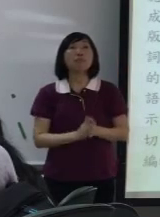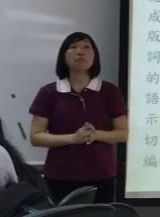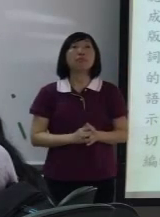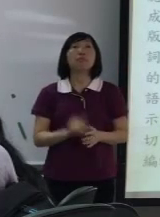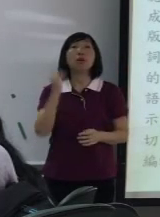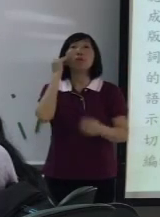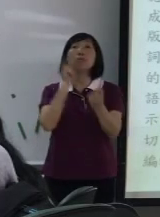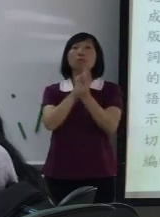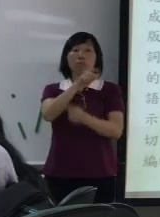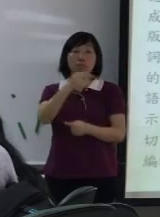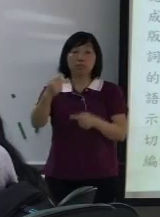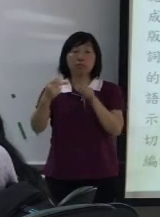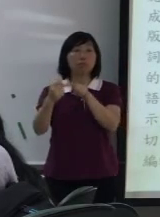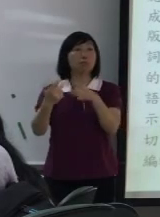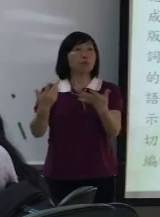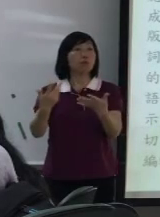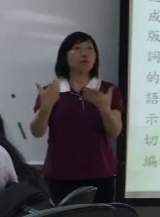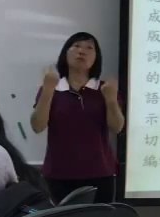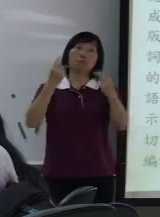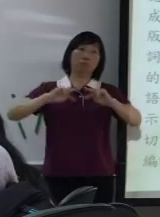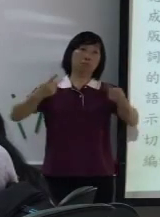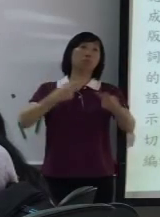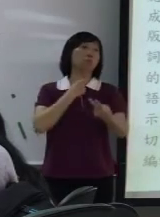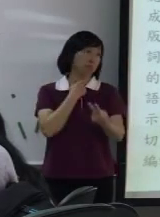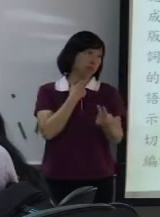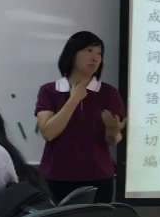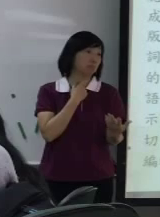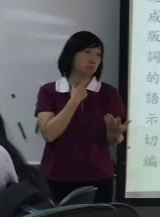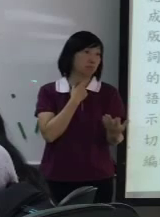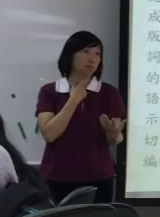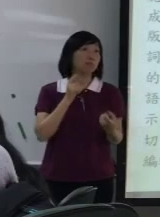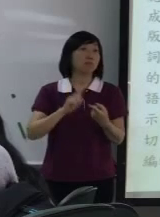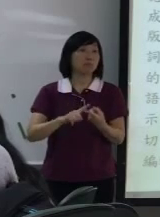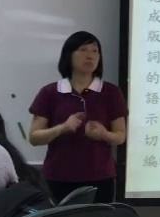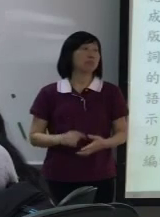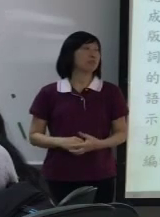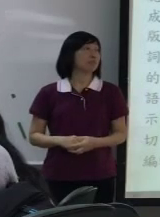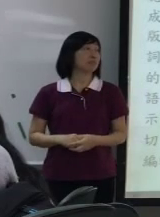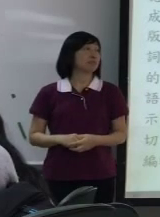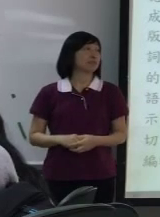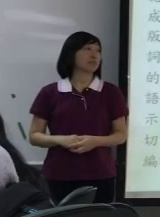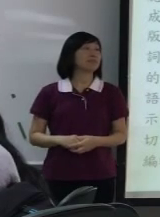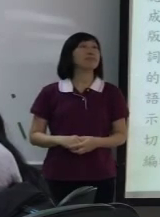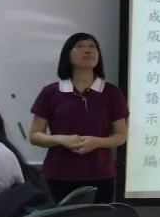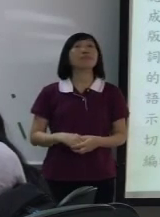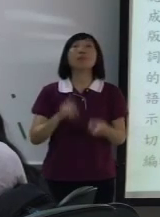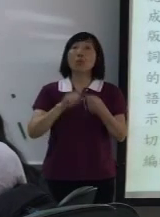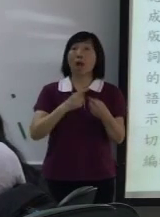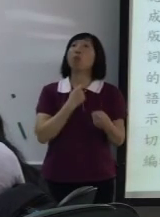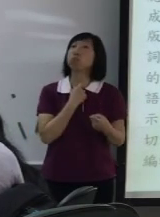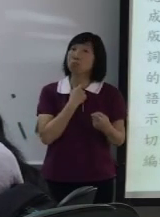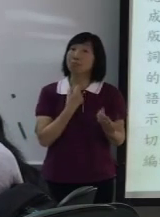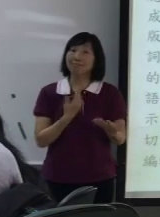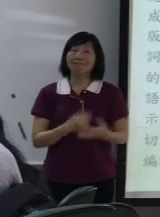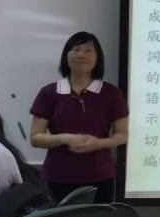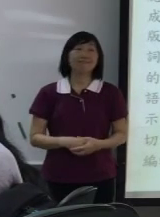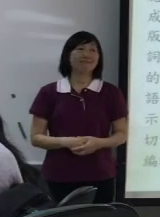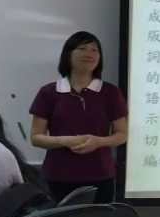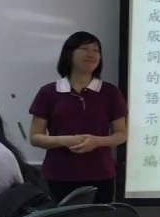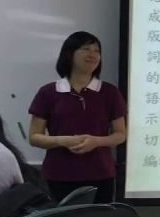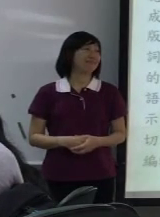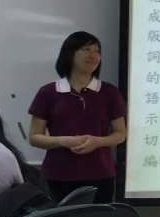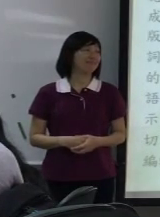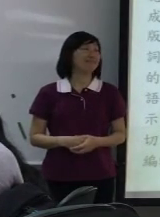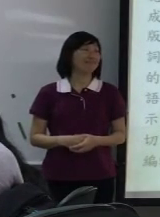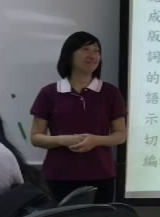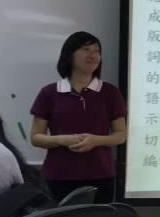文解释的部分是不是要跟着要修改？要不要？要，英文也